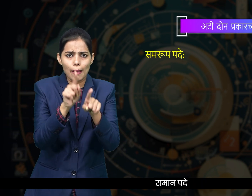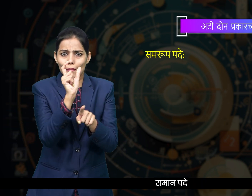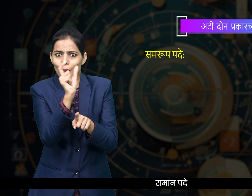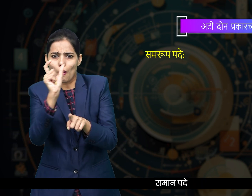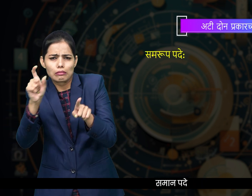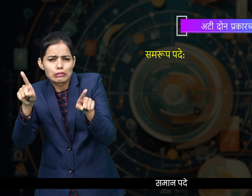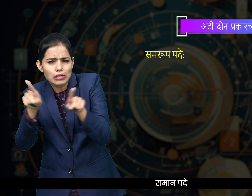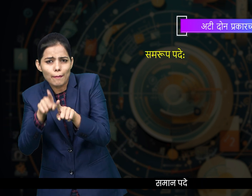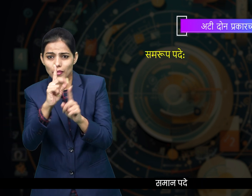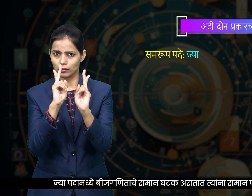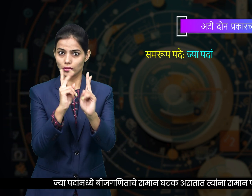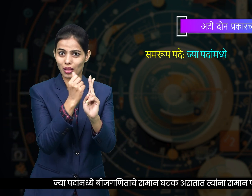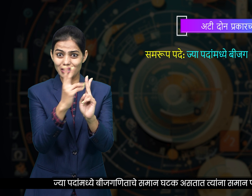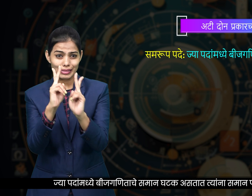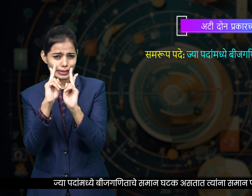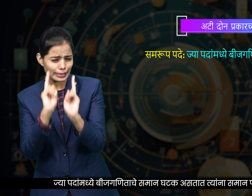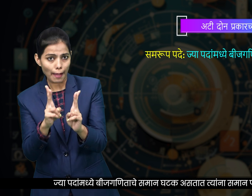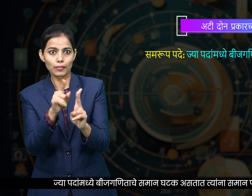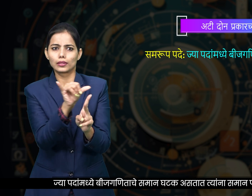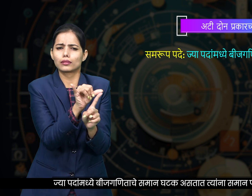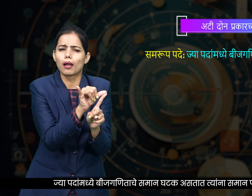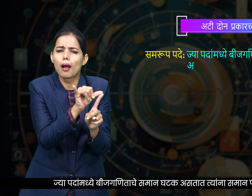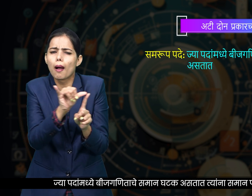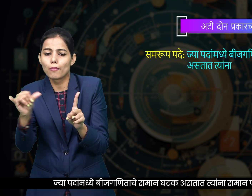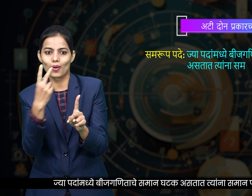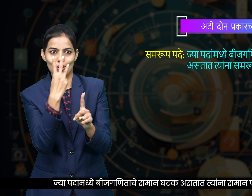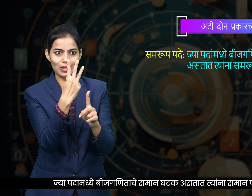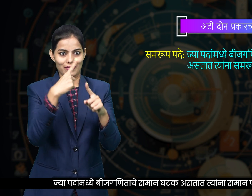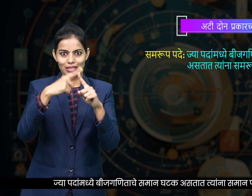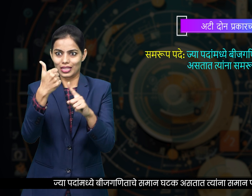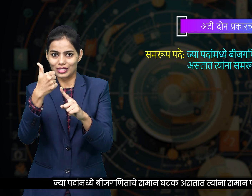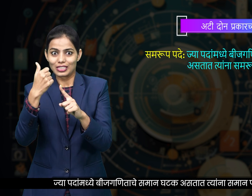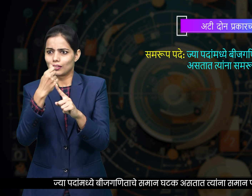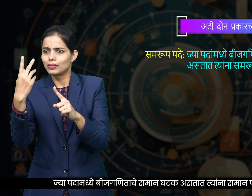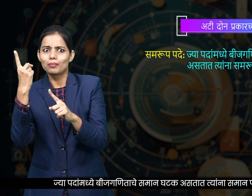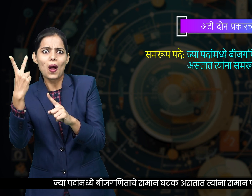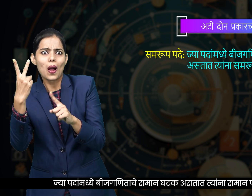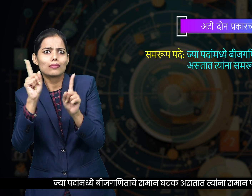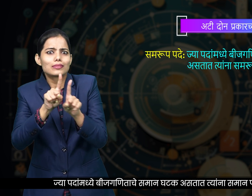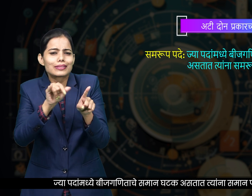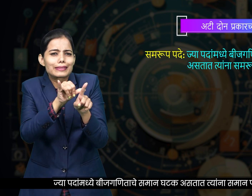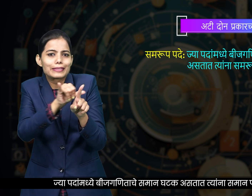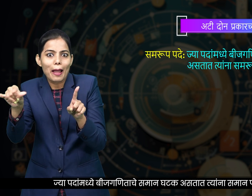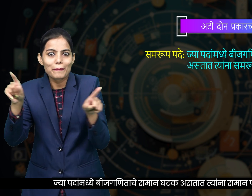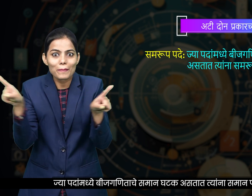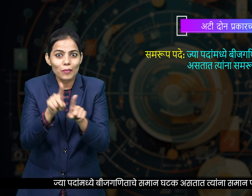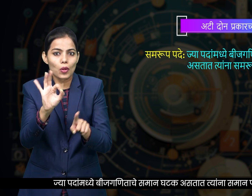समान पदे. ज्या पदांमध्ये बीजगणिताचे समान घटक असतात त्यांना समान पदे